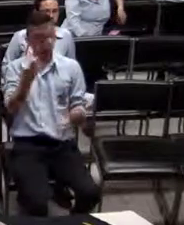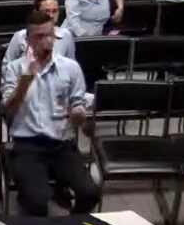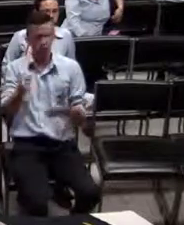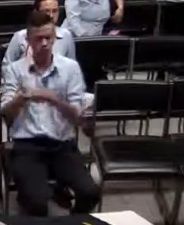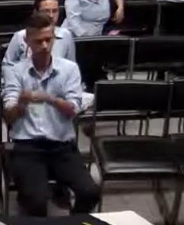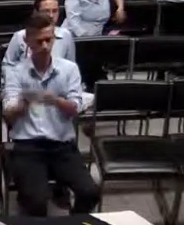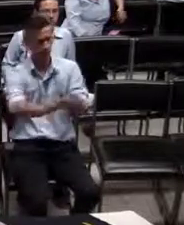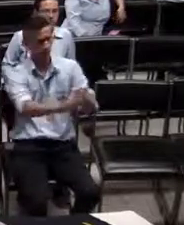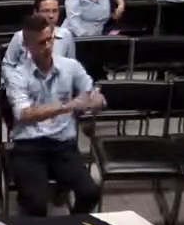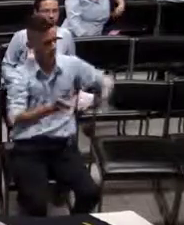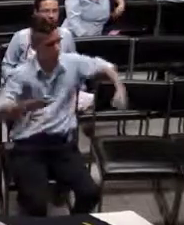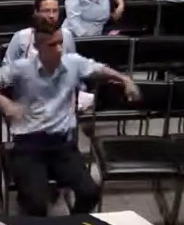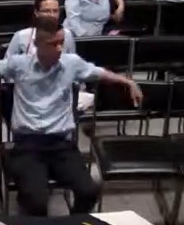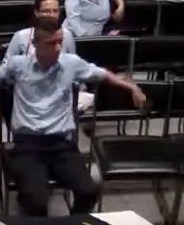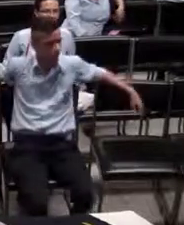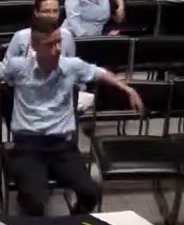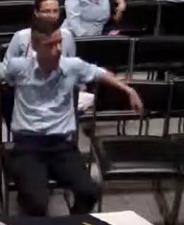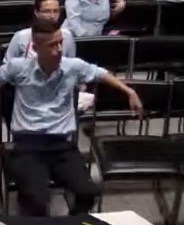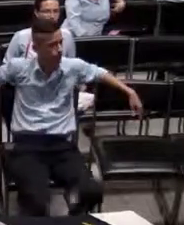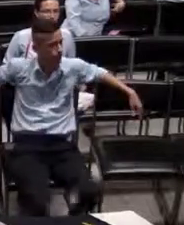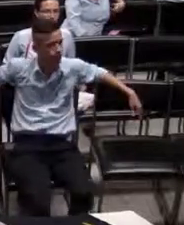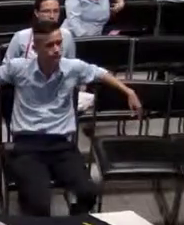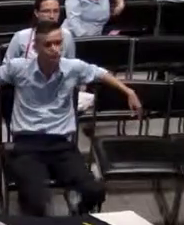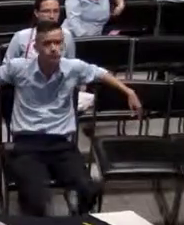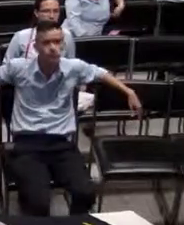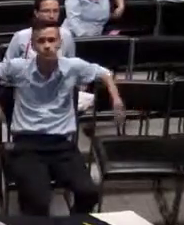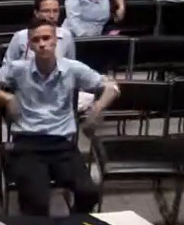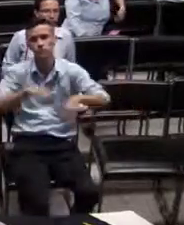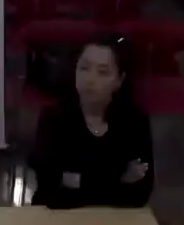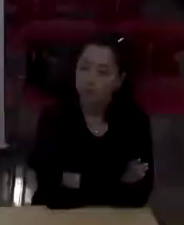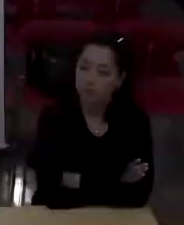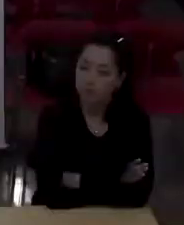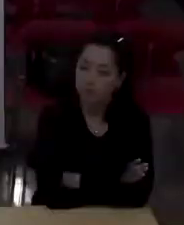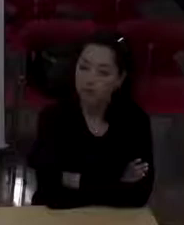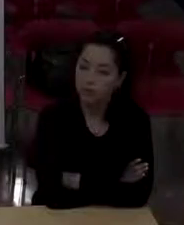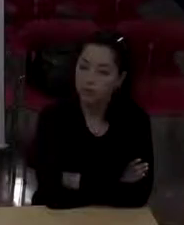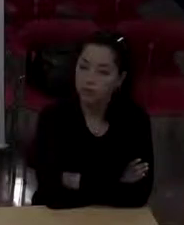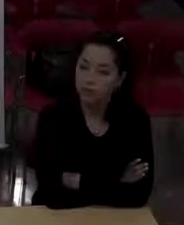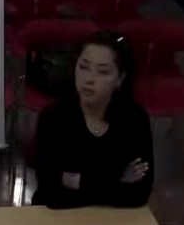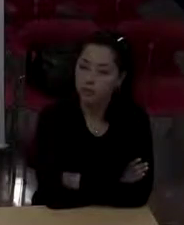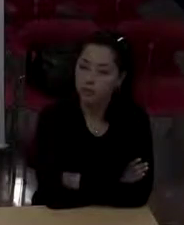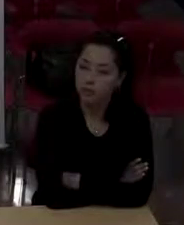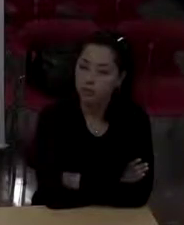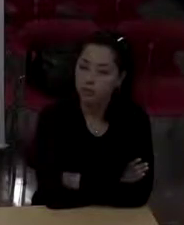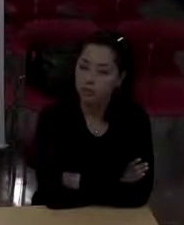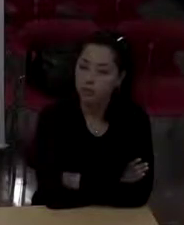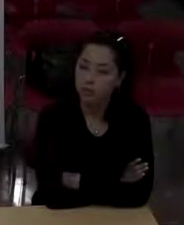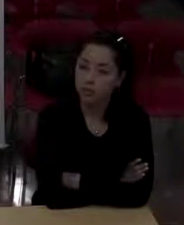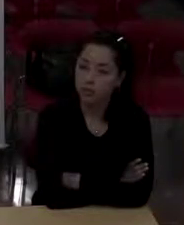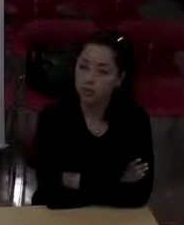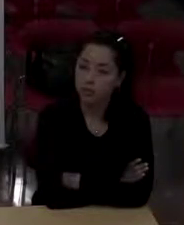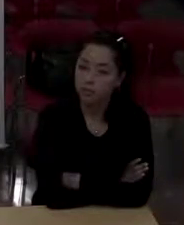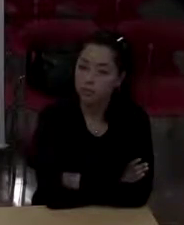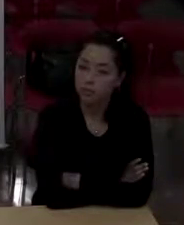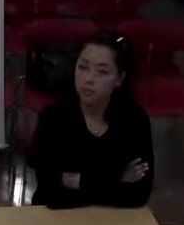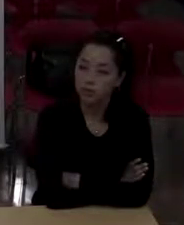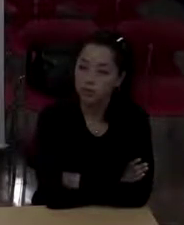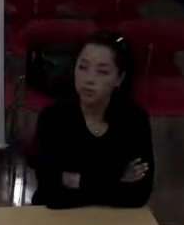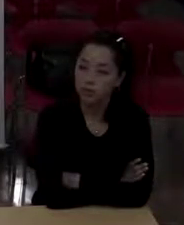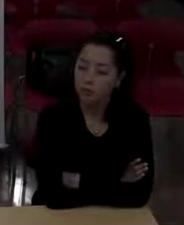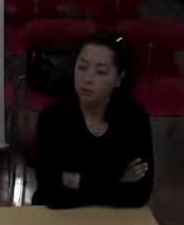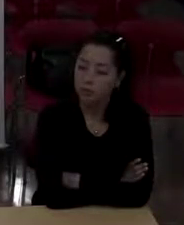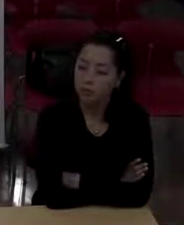inclusión. Pero pues opino que es diferente. Puede ser igual, o puede ser